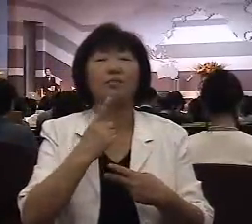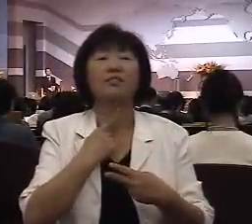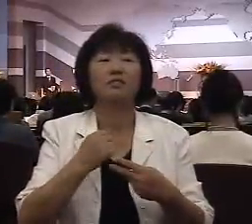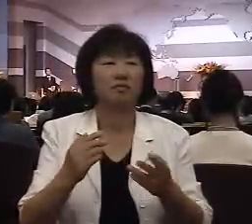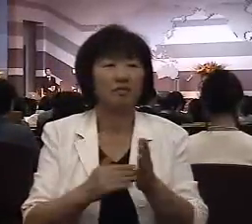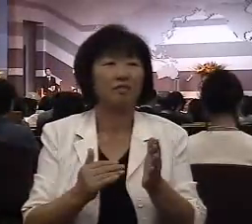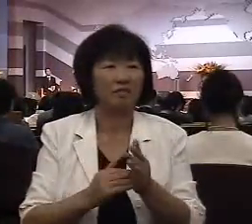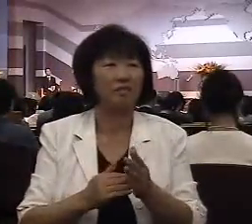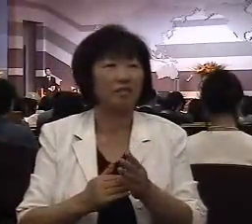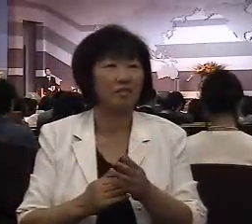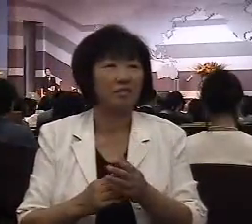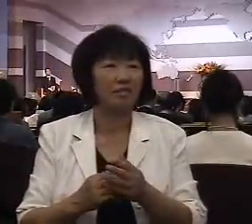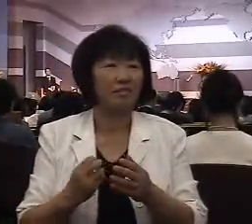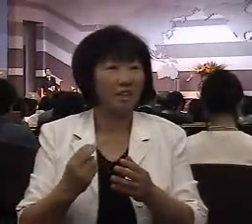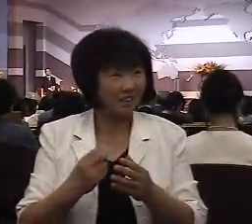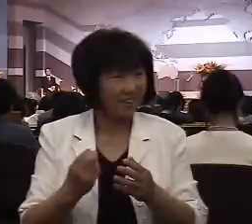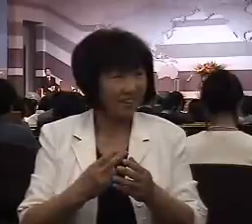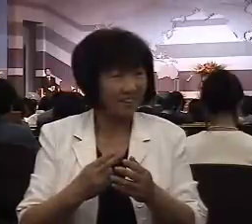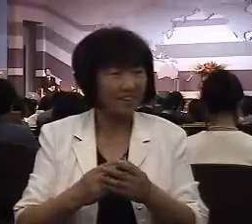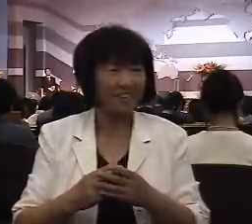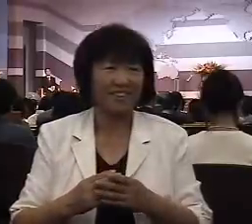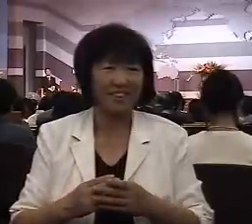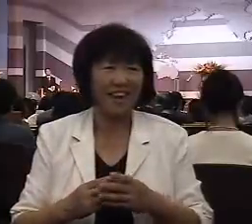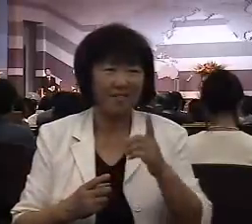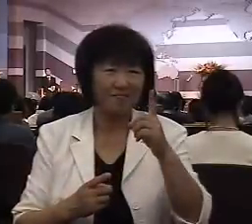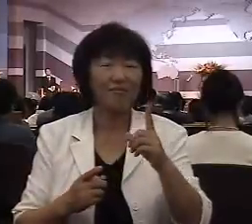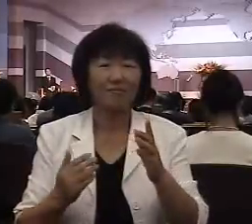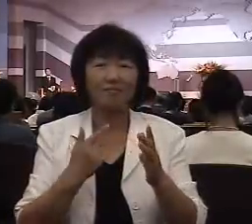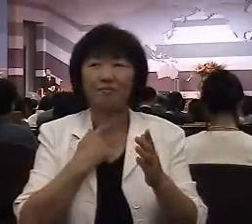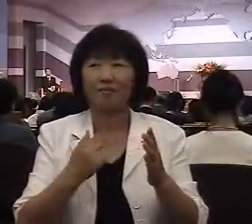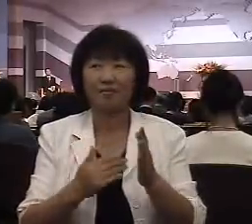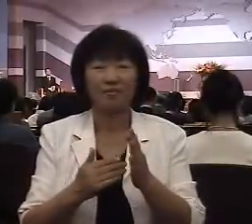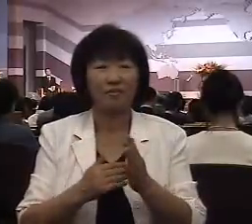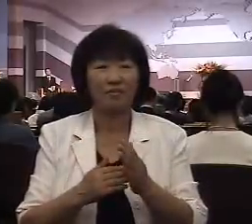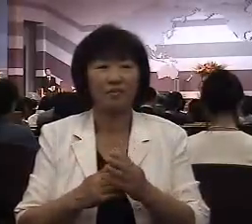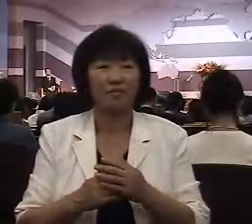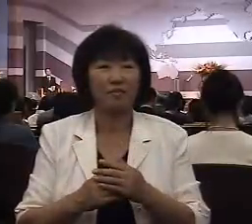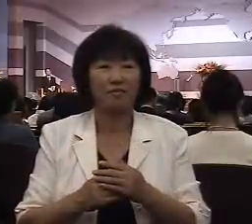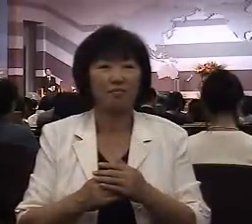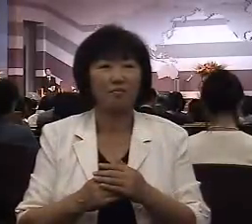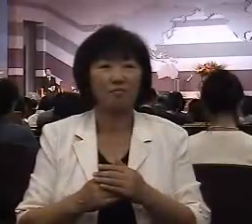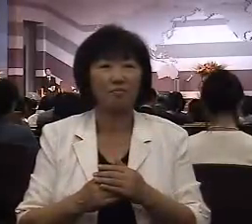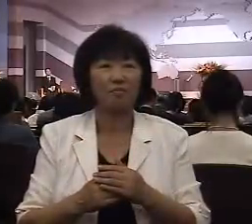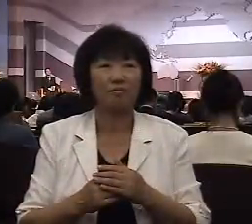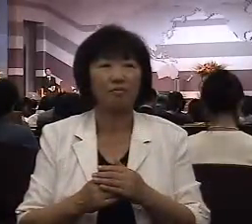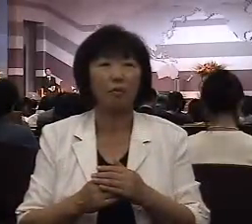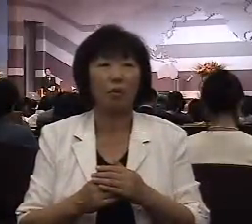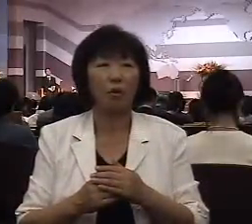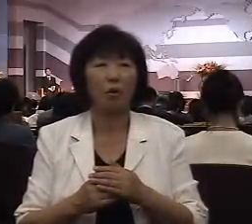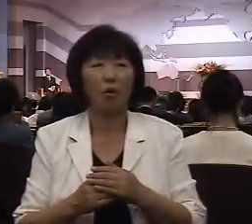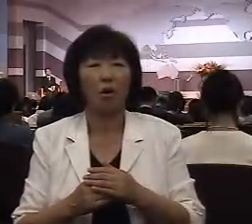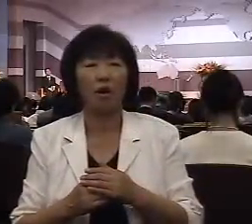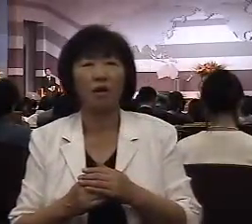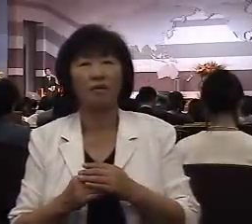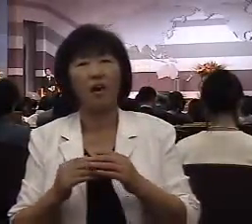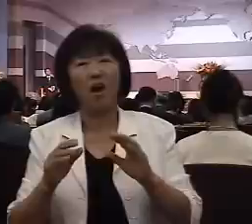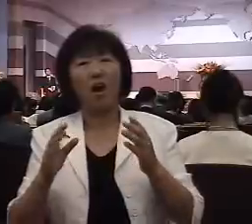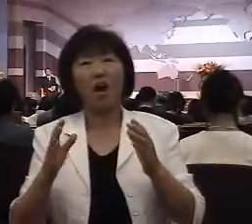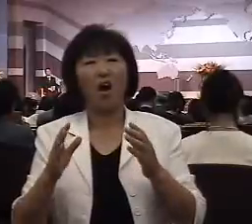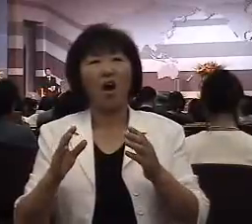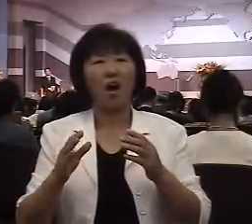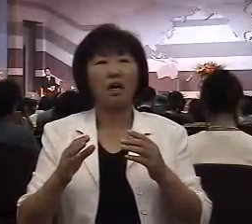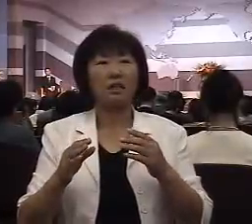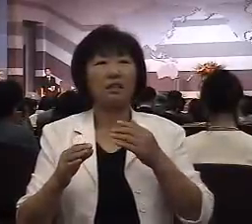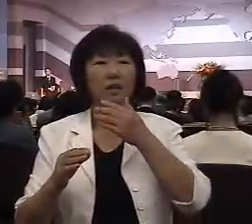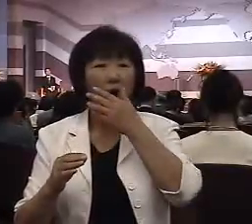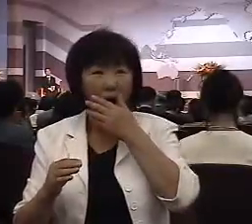꼭 봐주시고 우리 순장님들 또한 챙겨주시면 감사하겠습니다. 매달 첫 주는 우리가 터치 더 드림 킹덤 드림 센터를